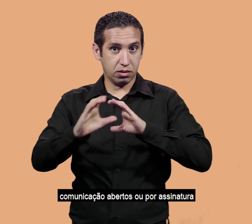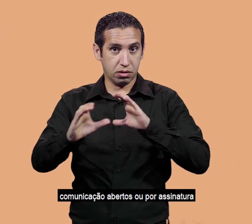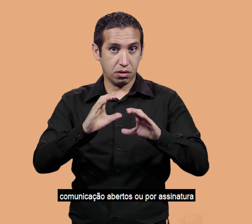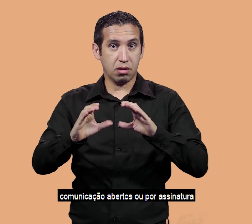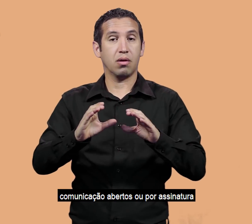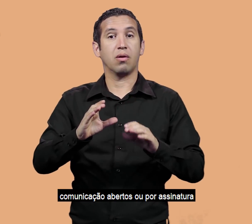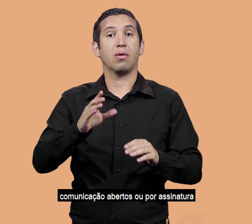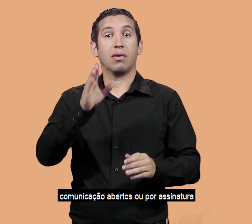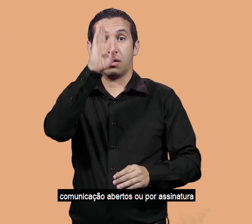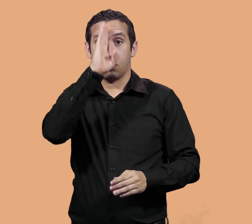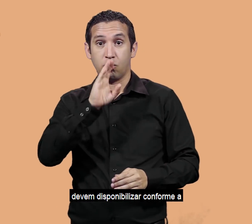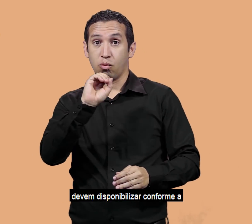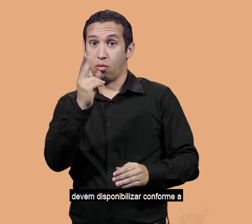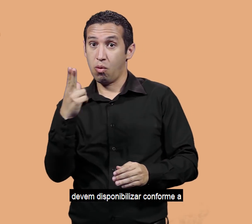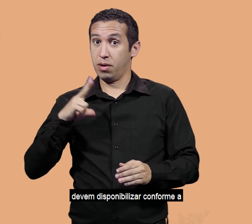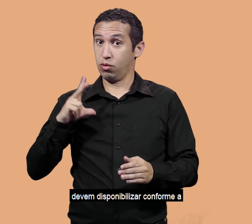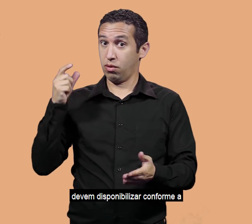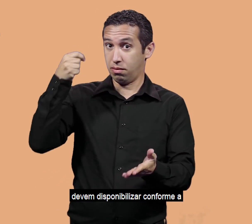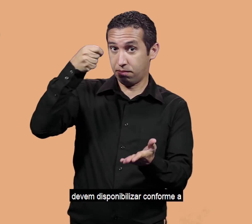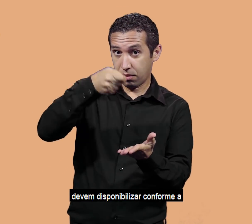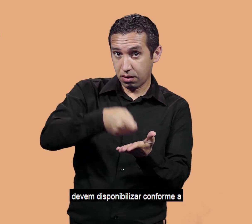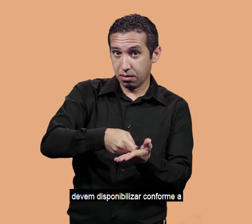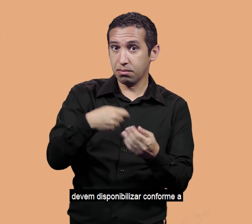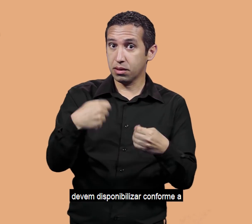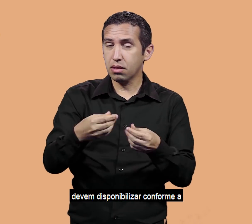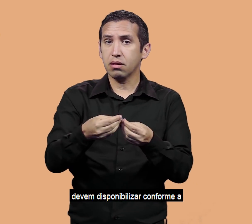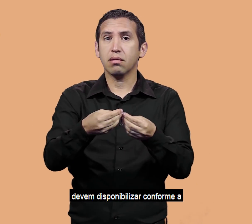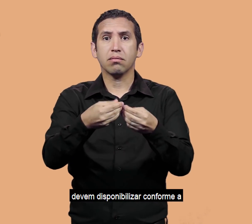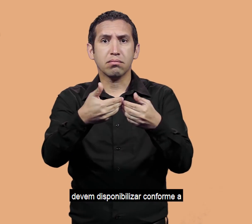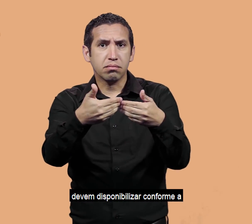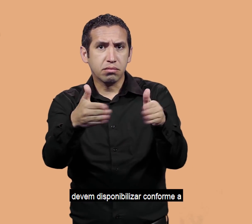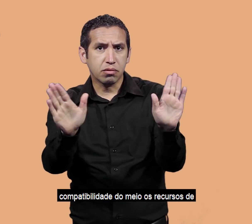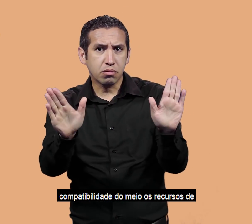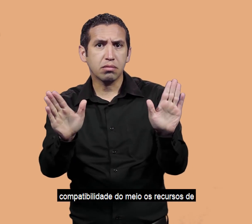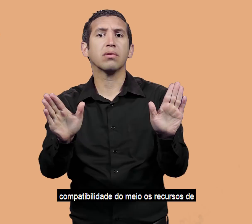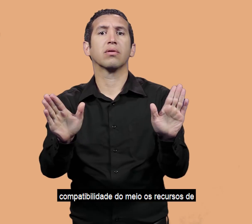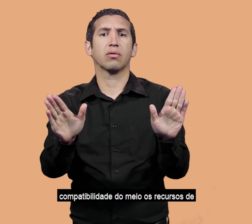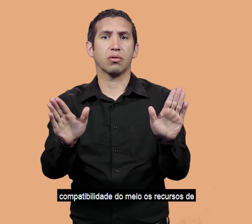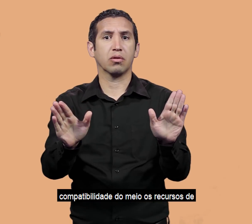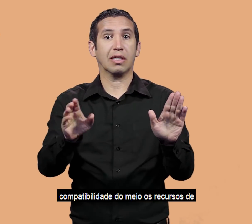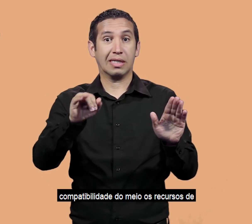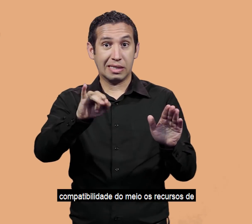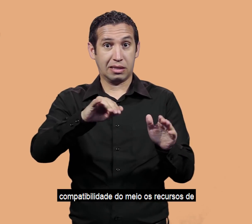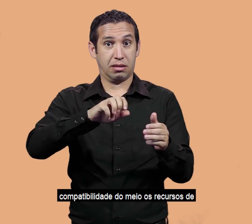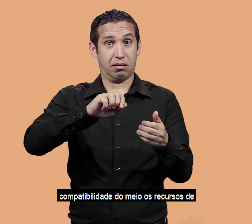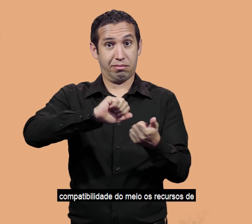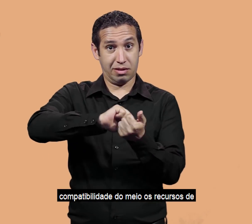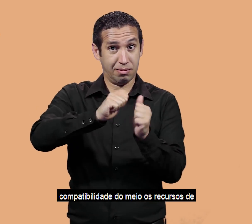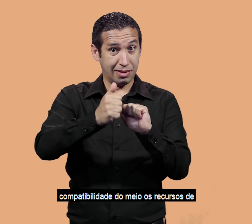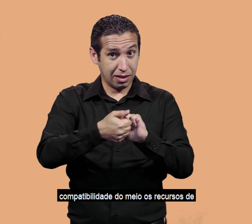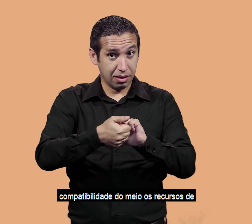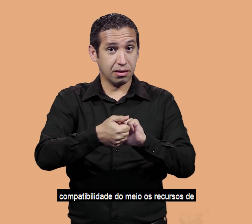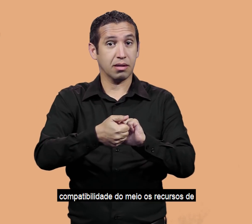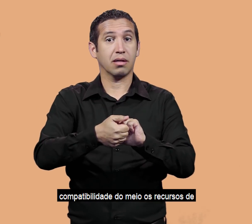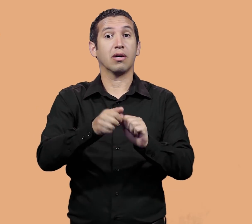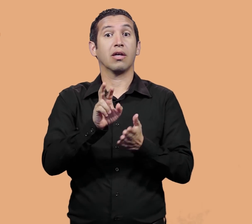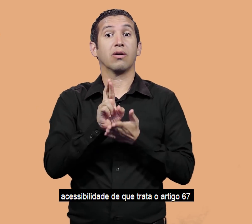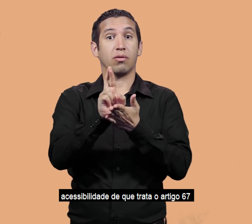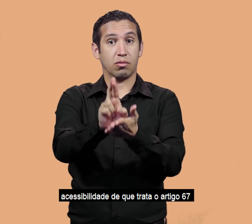assinatura devem disponibilizar conforme a compatibilidade do meio os recursos de acessibilidade de que